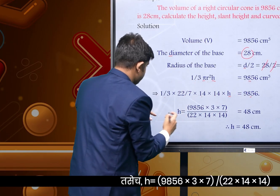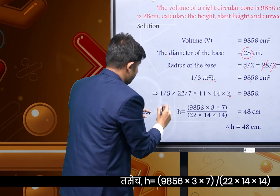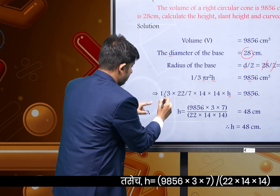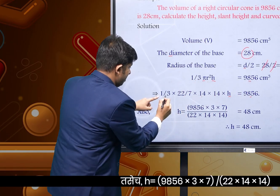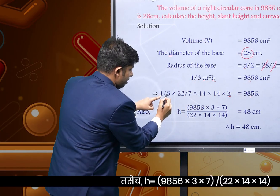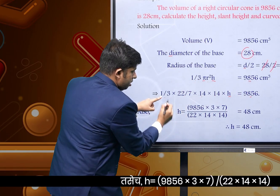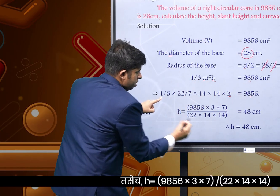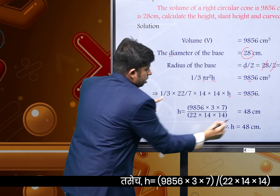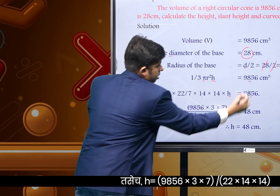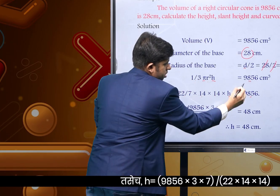तसेच h बरोबर